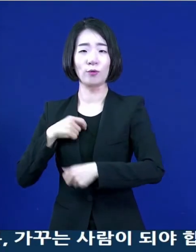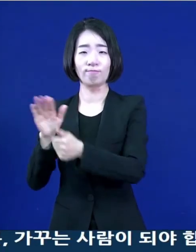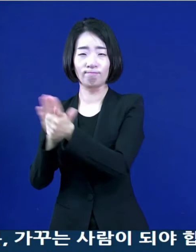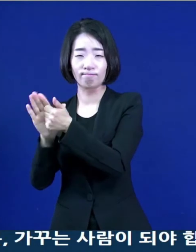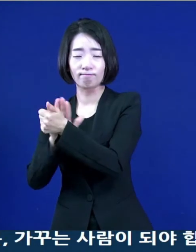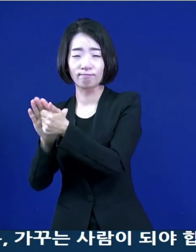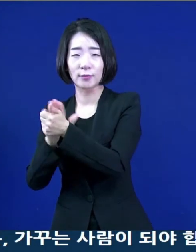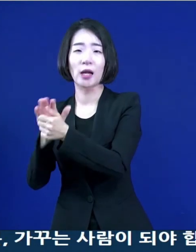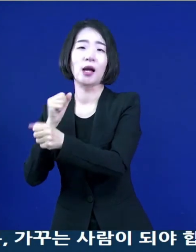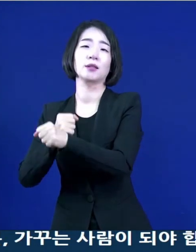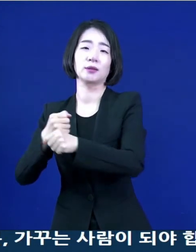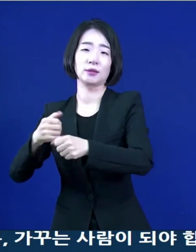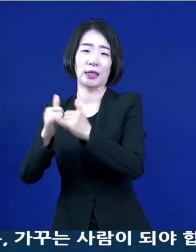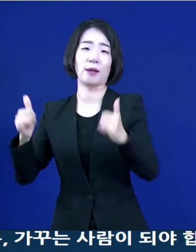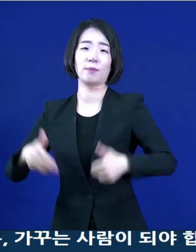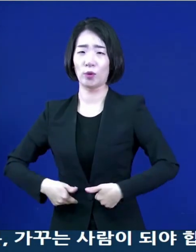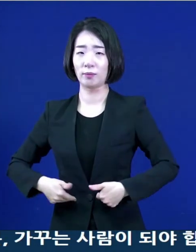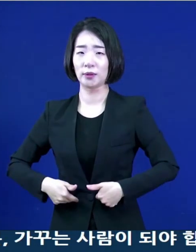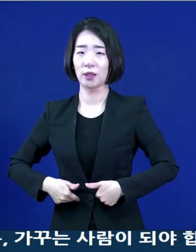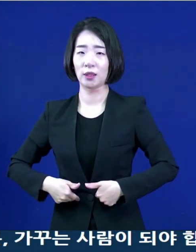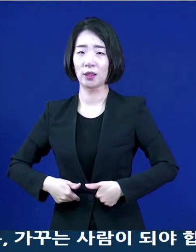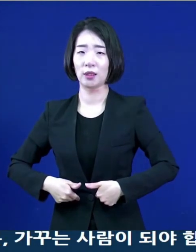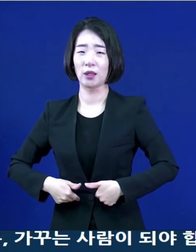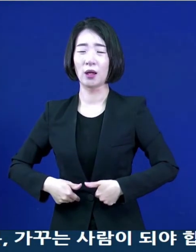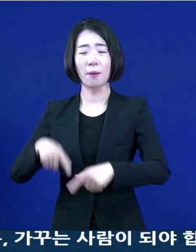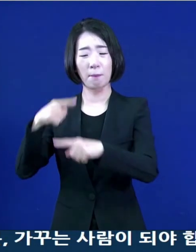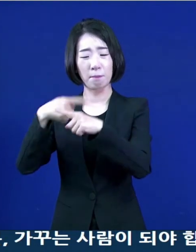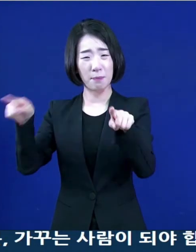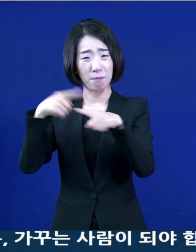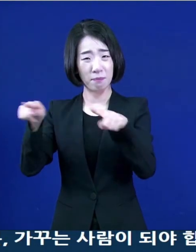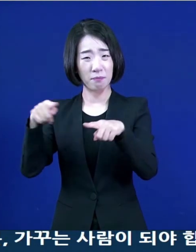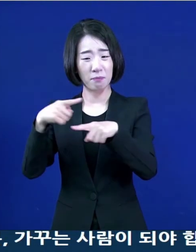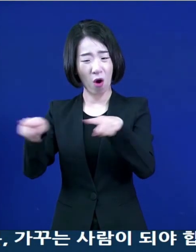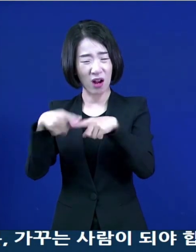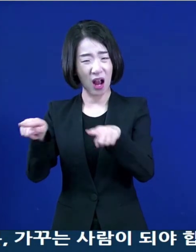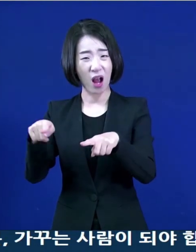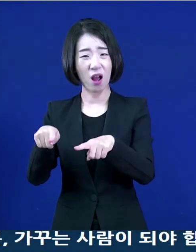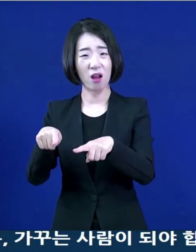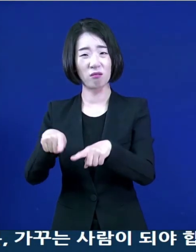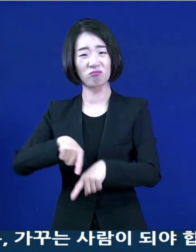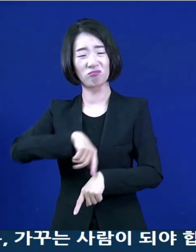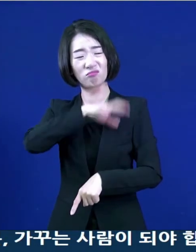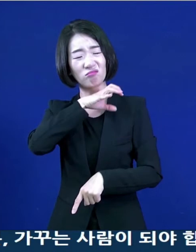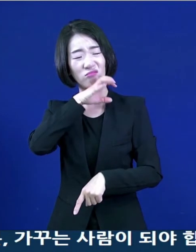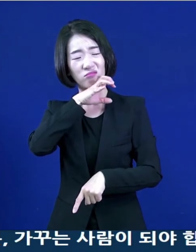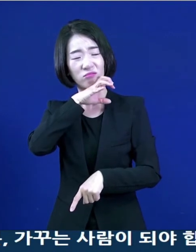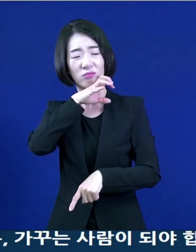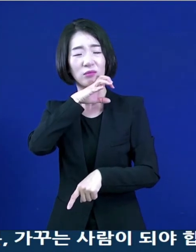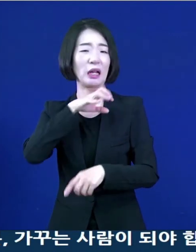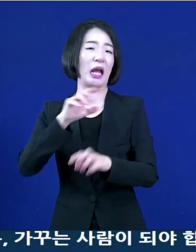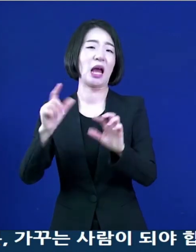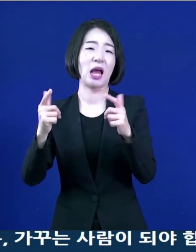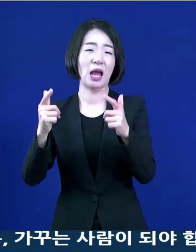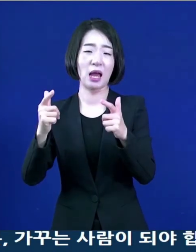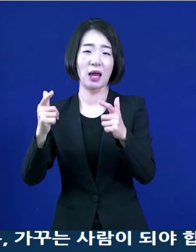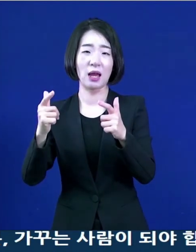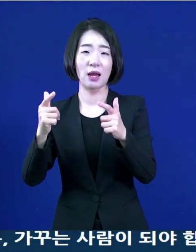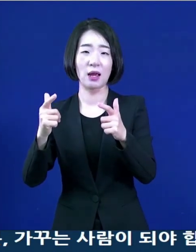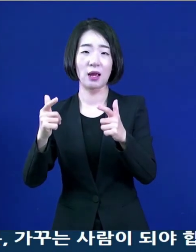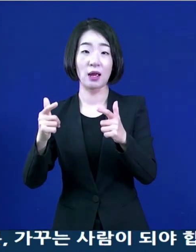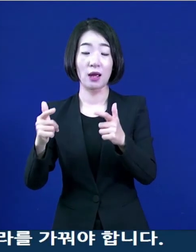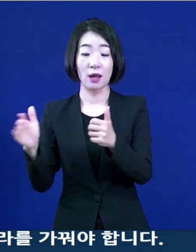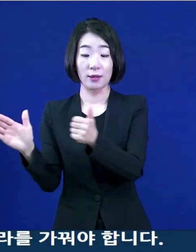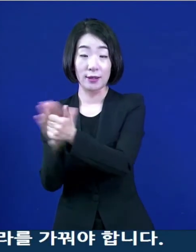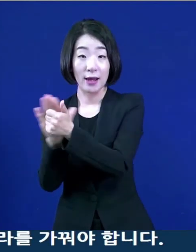하지 않습니다. 우리 가정은 이렇고 우리 교회는 이렇고 우리 나라는 이렇고 내 직장은 이렇고 그렇게 불만만 털어놓지 않습니다.